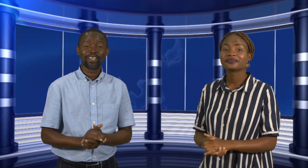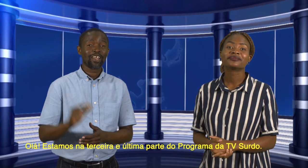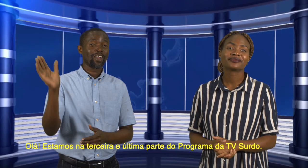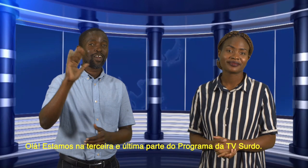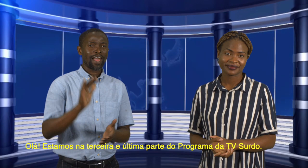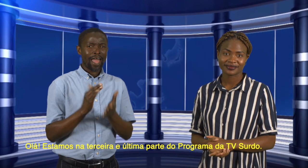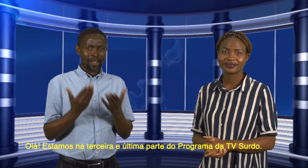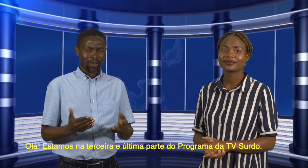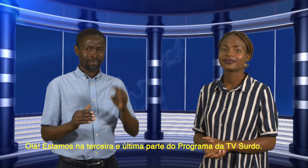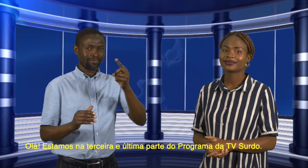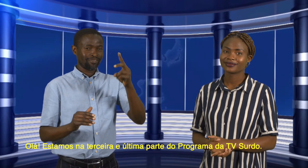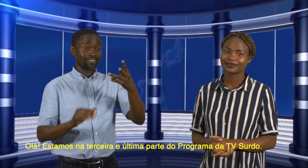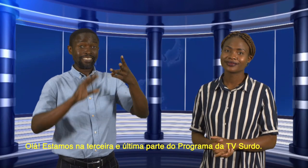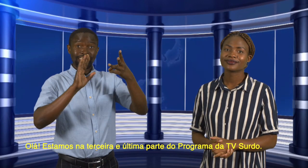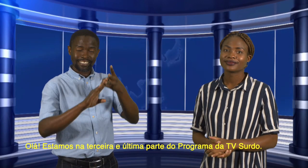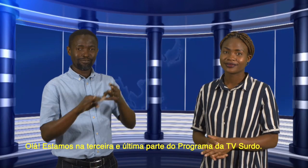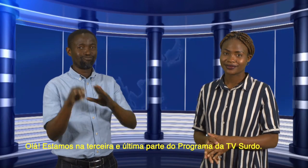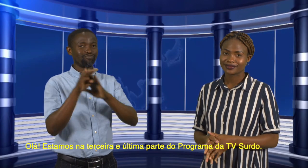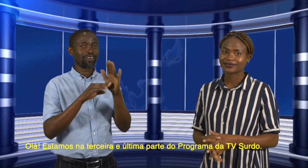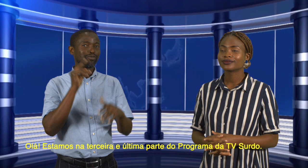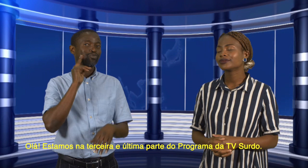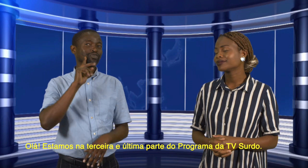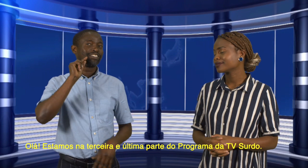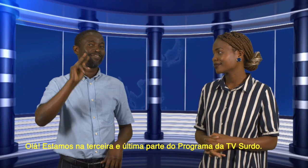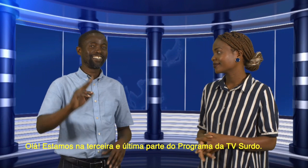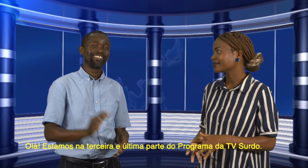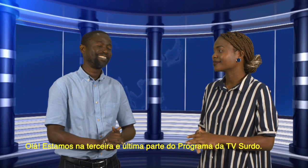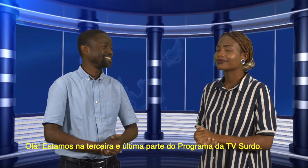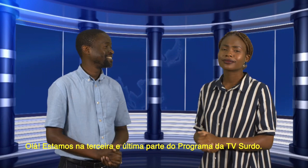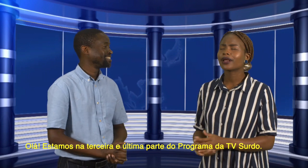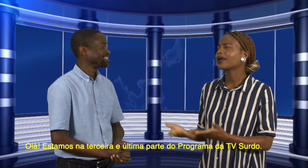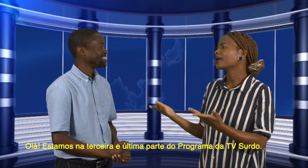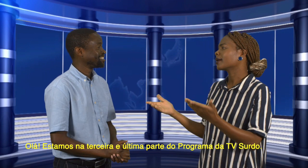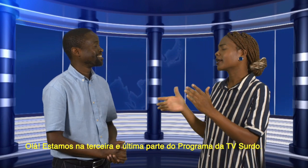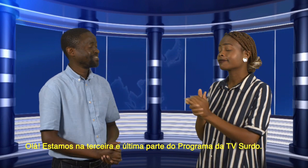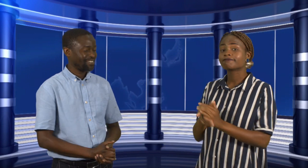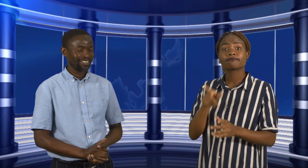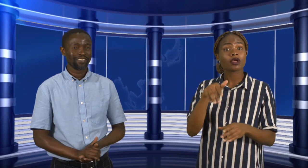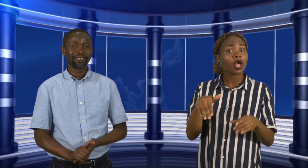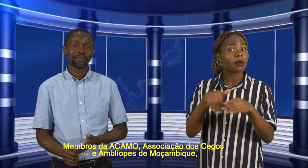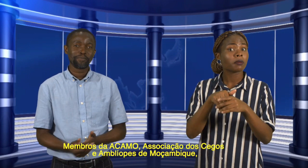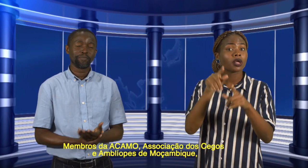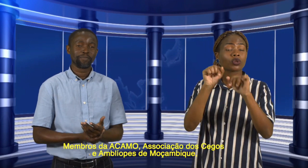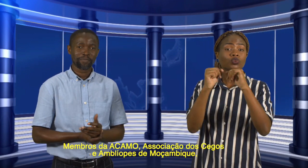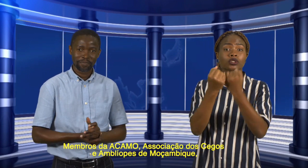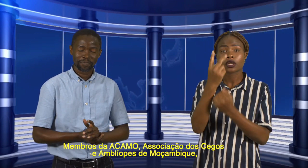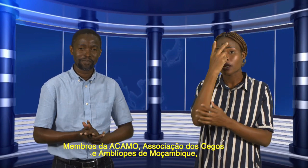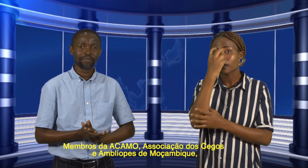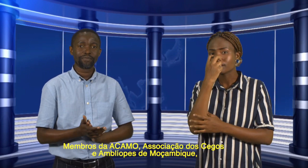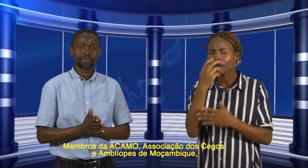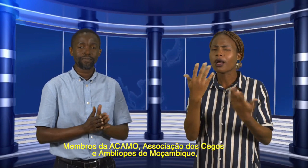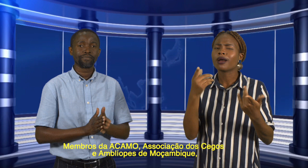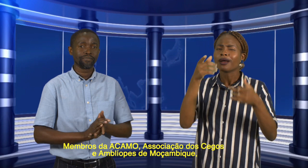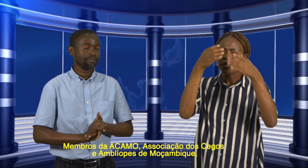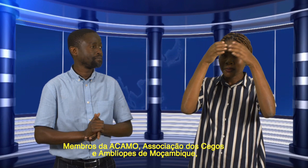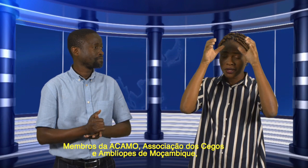Olá estamos na terceira e última parte do programa da TV Surdo Membros da ACAMO